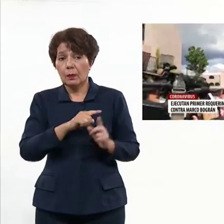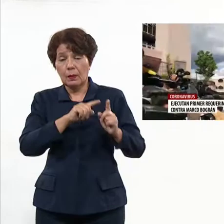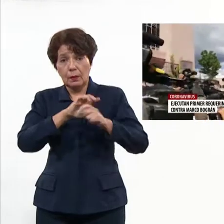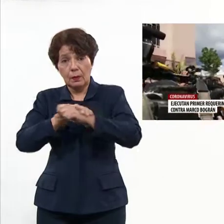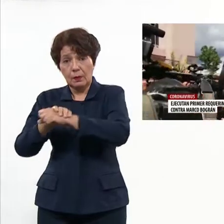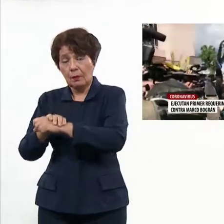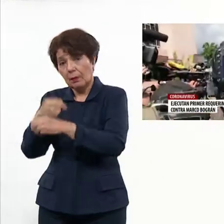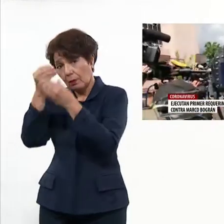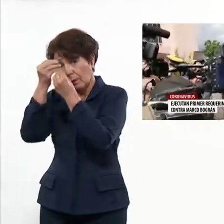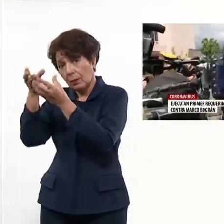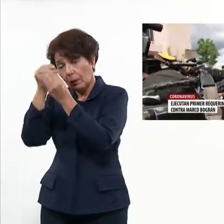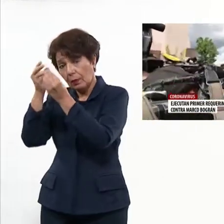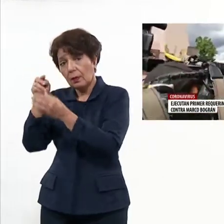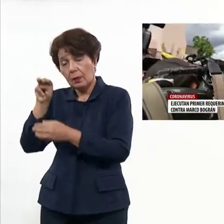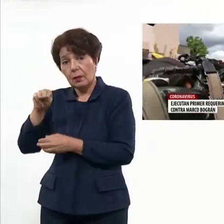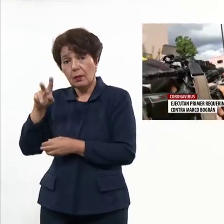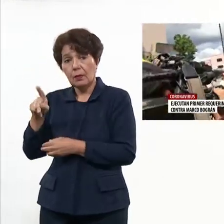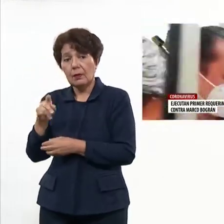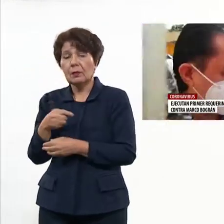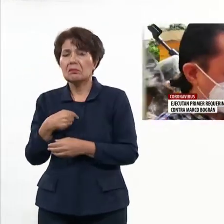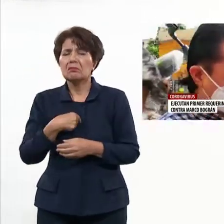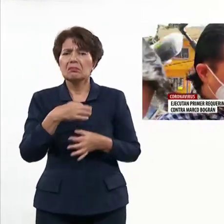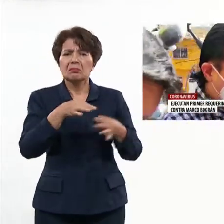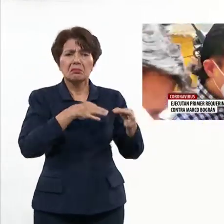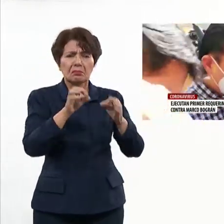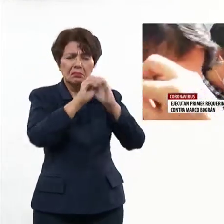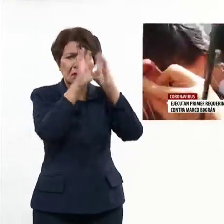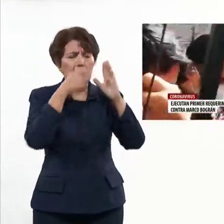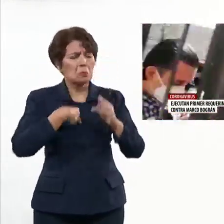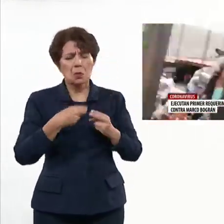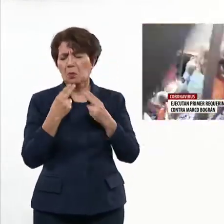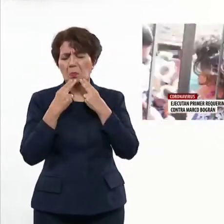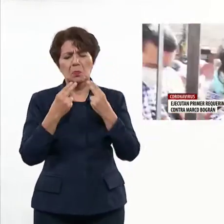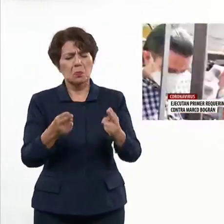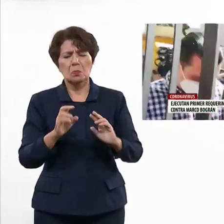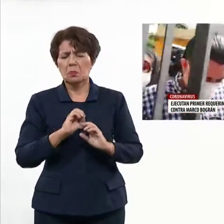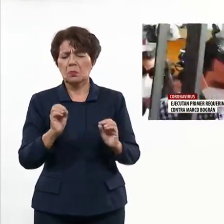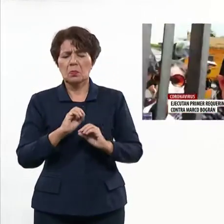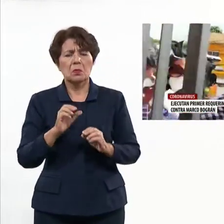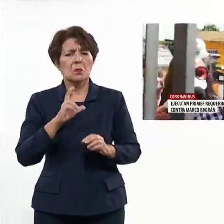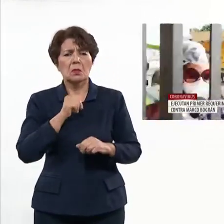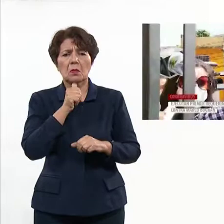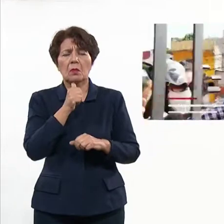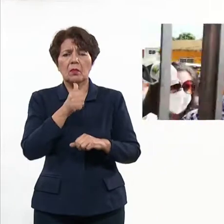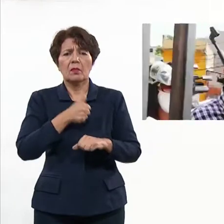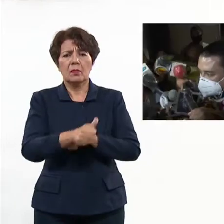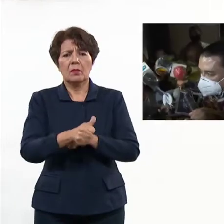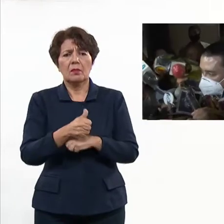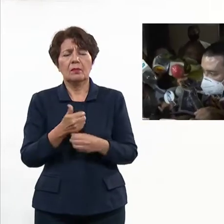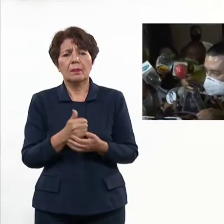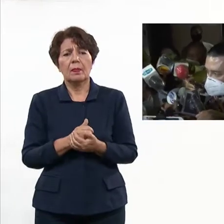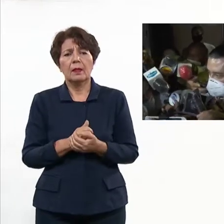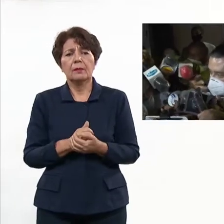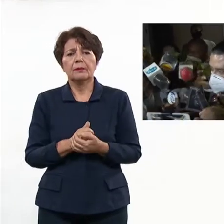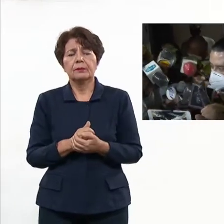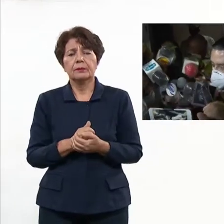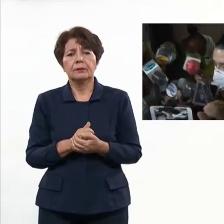correspondiente el ministerio público dejó en claro que es inocente y que comprende la molestia de la sociedad